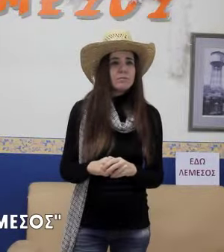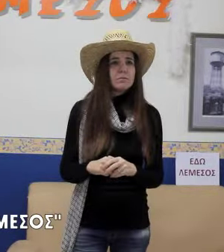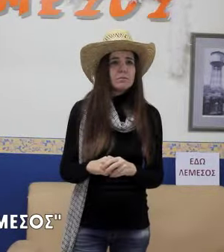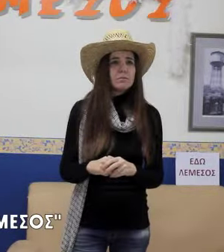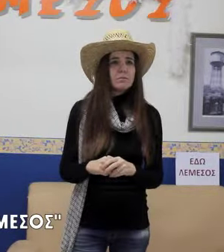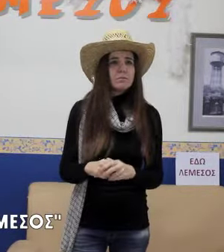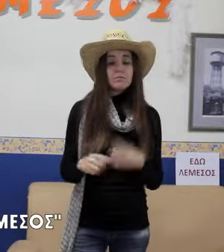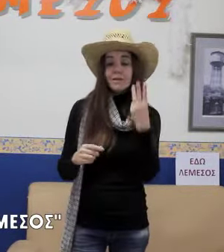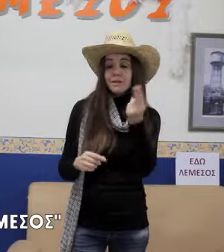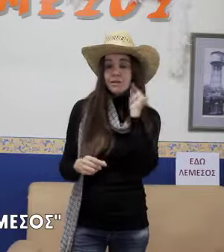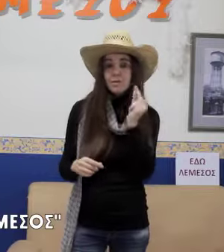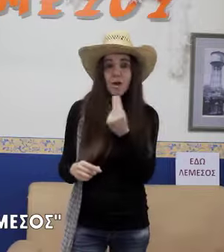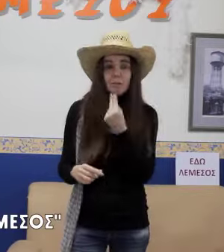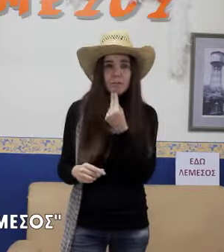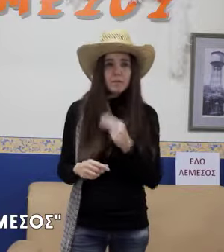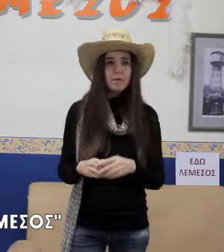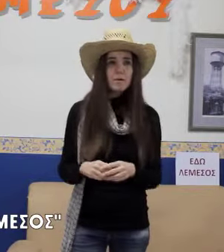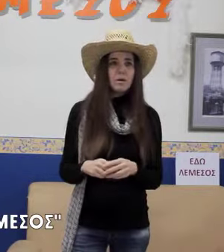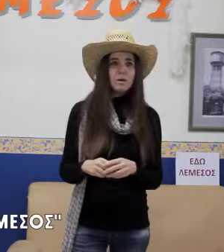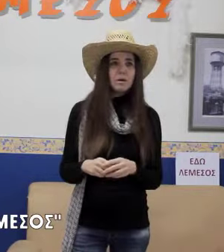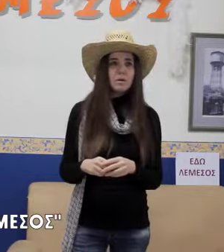3 το απόγευμα, ο ποδηλατικός